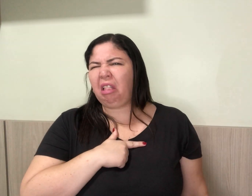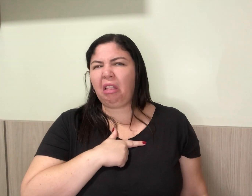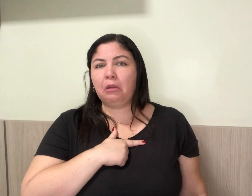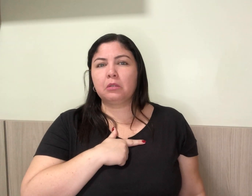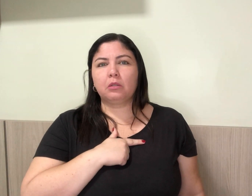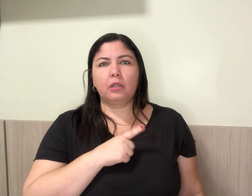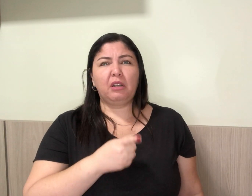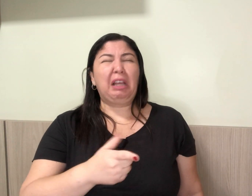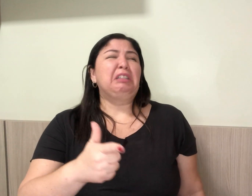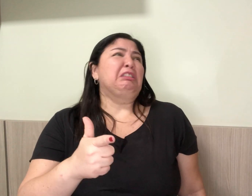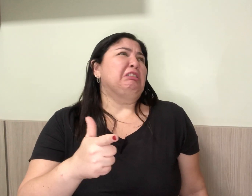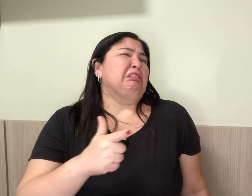Aquilo.